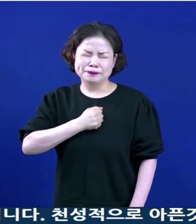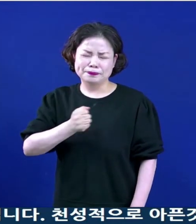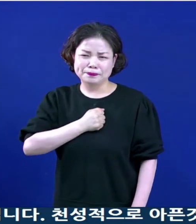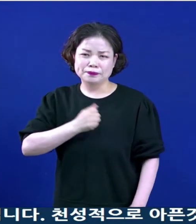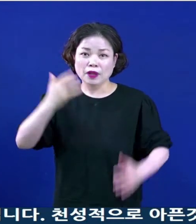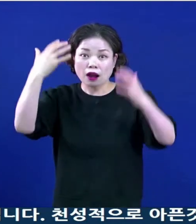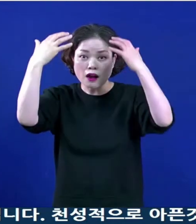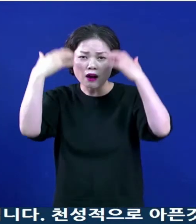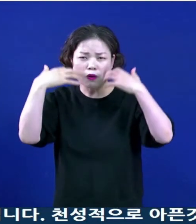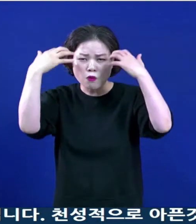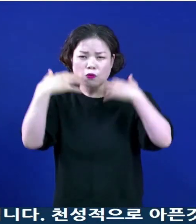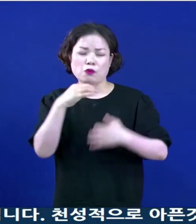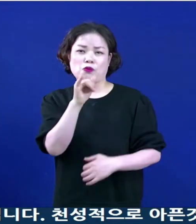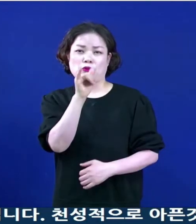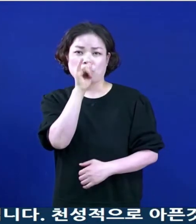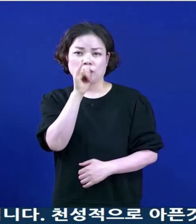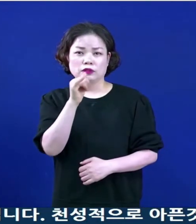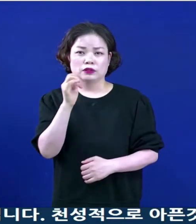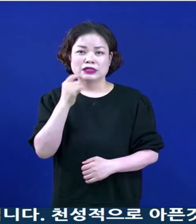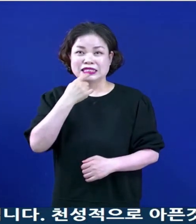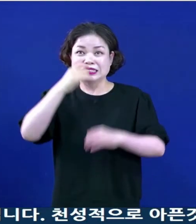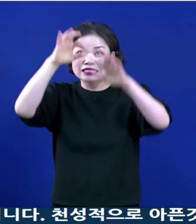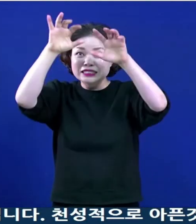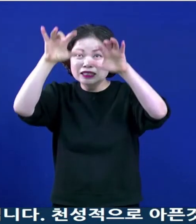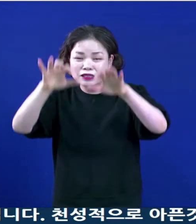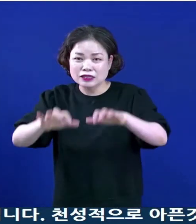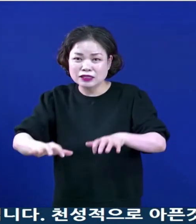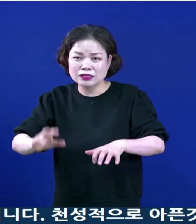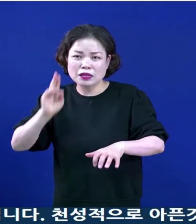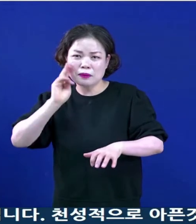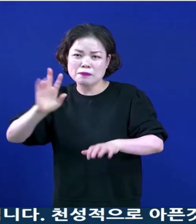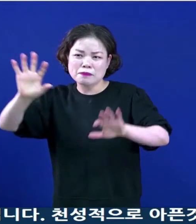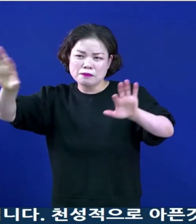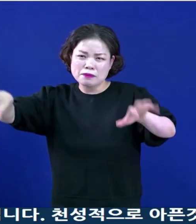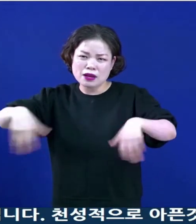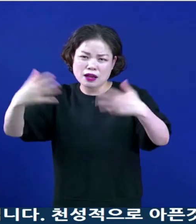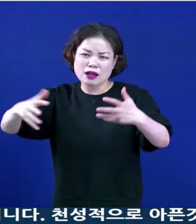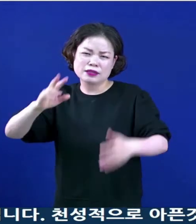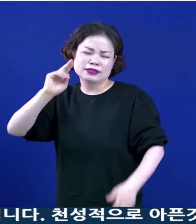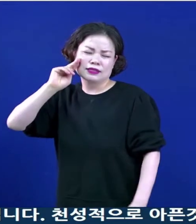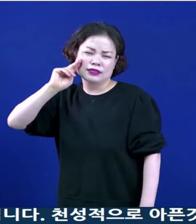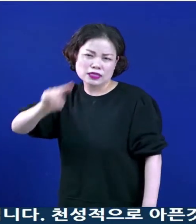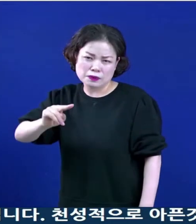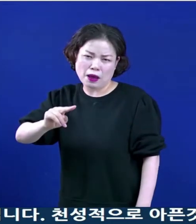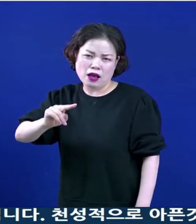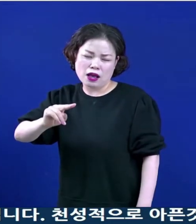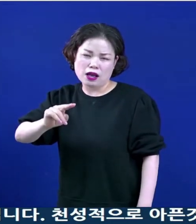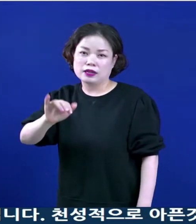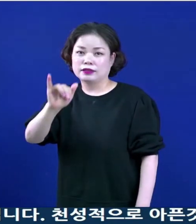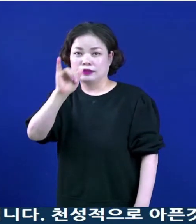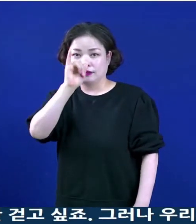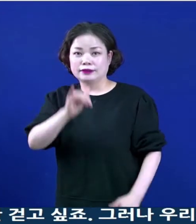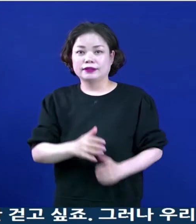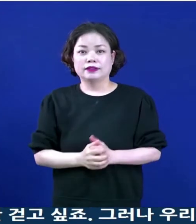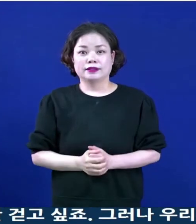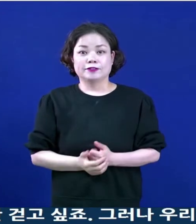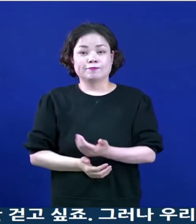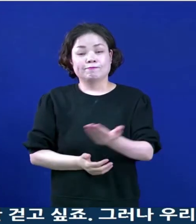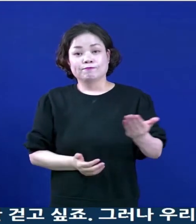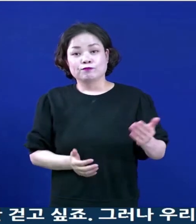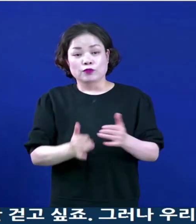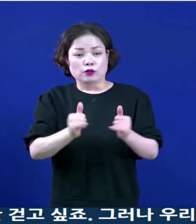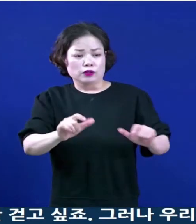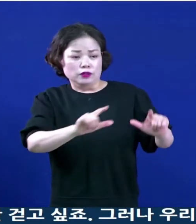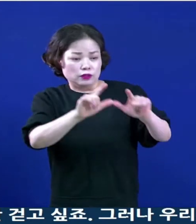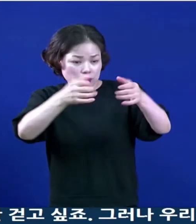여름 시즌이 있고 눈보라 갇히는 혹독한 겨울 시즌도 찾아올 때가 있다는 것입니다. 여러분, 우리 인생의